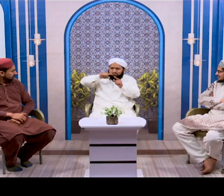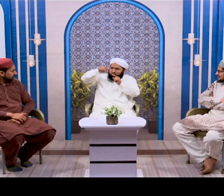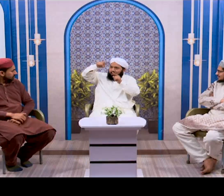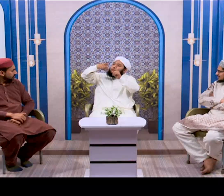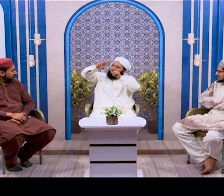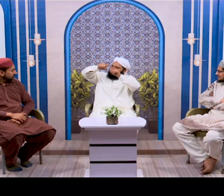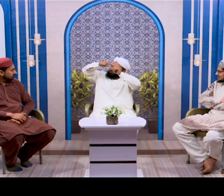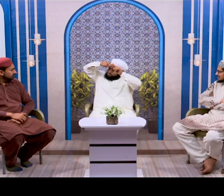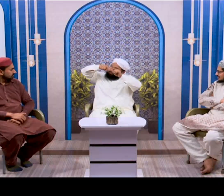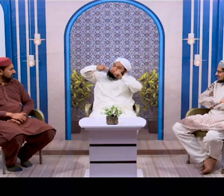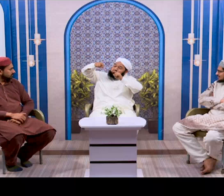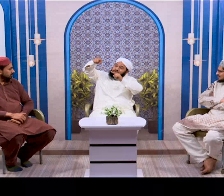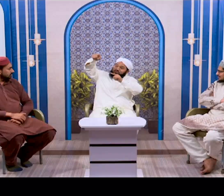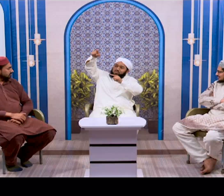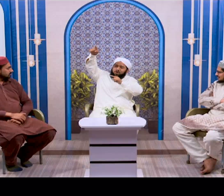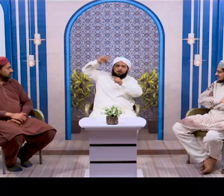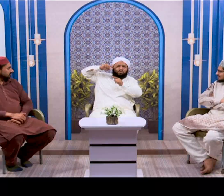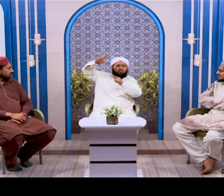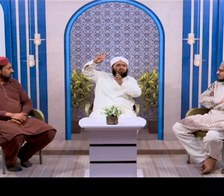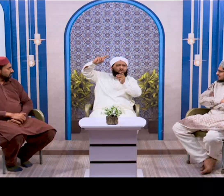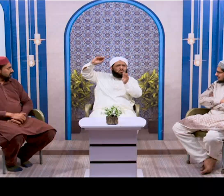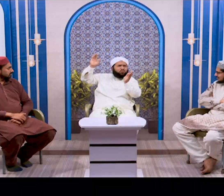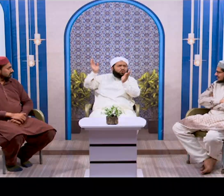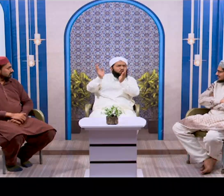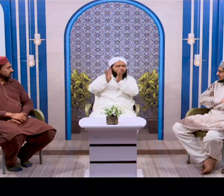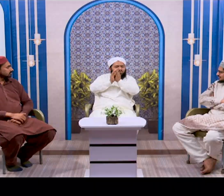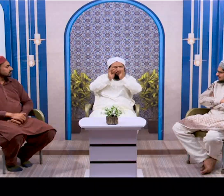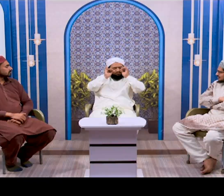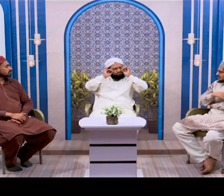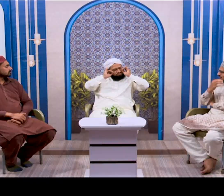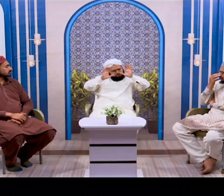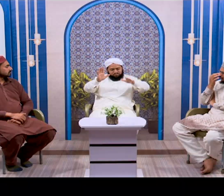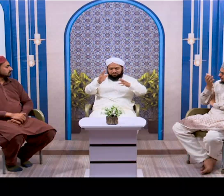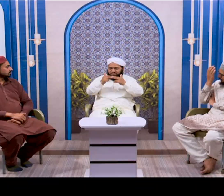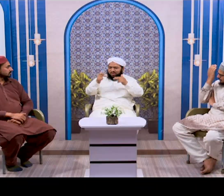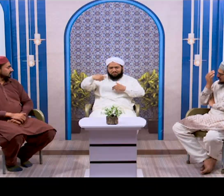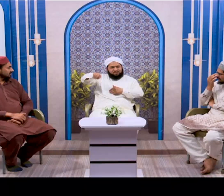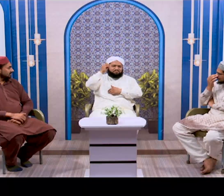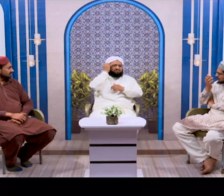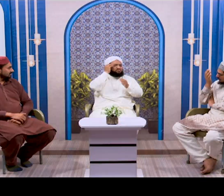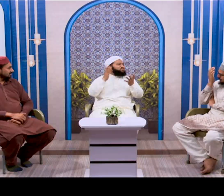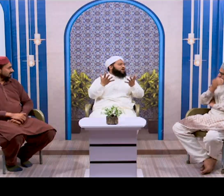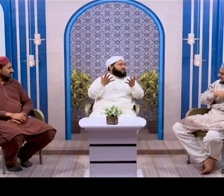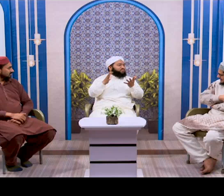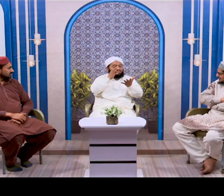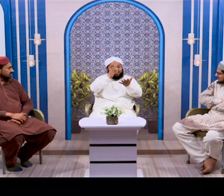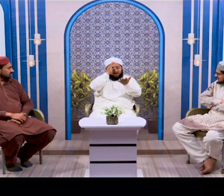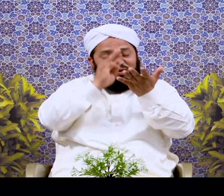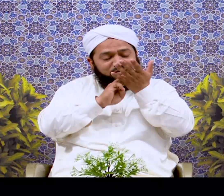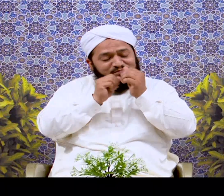کا فاصلہ ہوا۔ پھر سدرۃ المنتہا سے عرش کے حجابات تک کتنا فاصلہ یہ کوئی نہیں جانتا۔ نیز حضور صلی